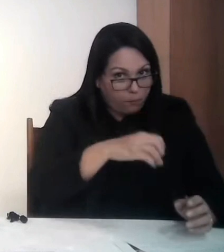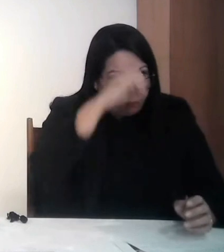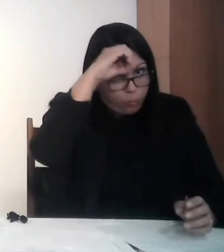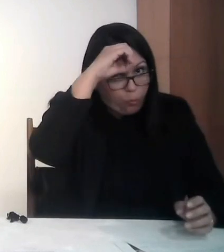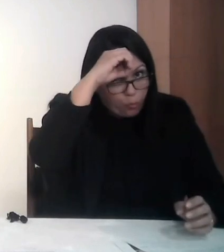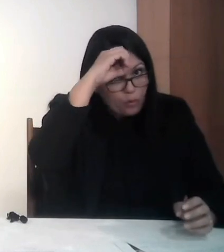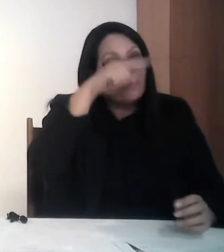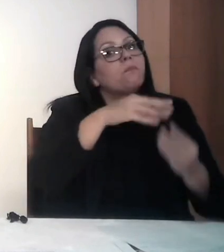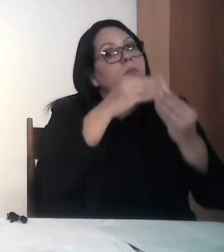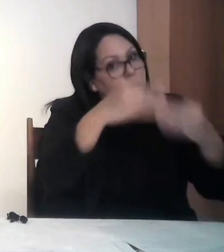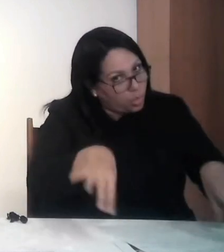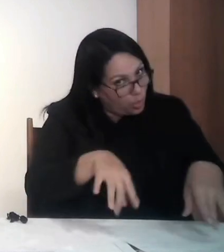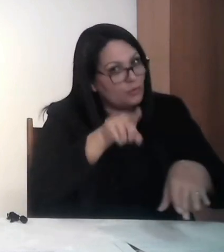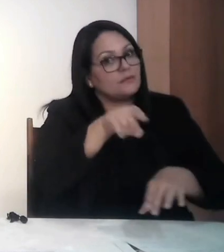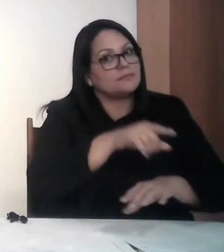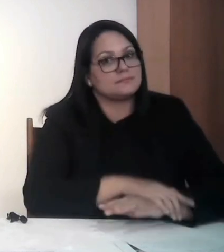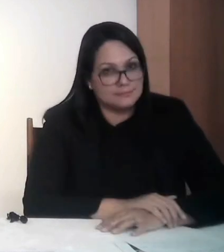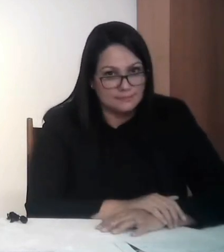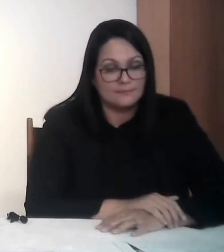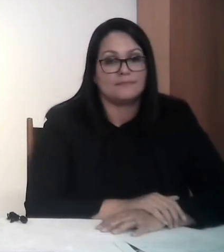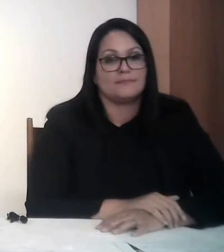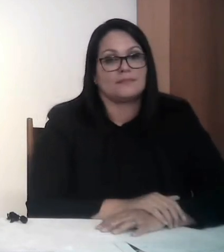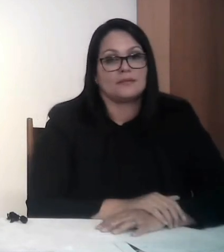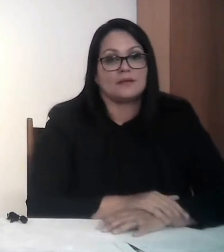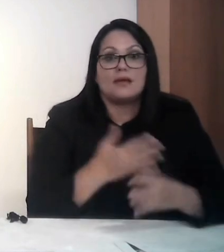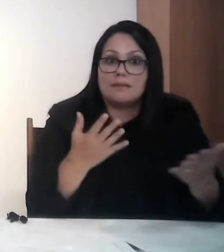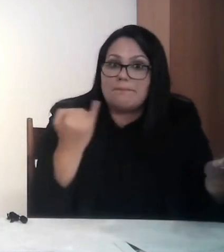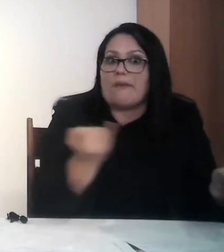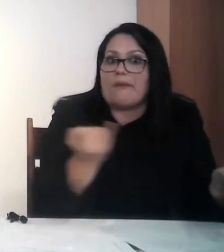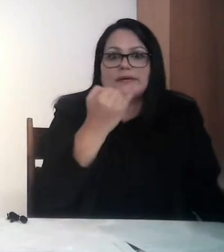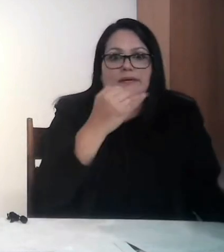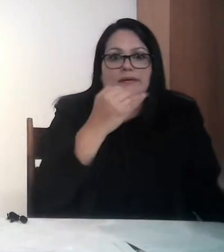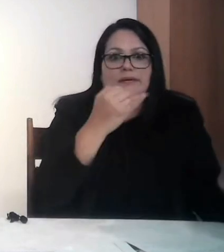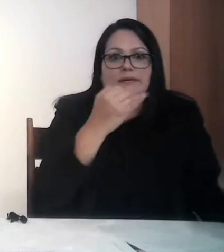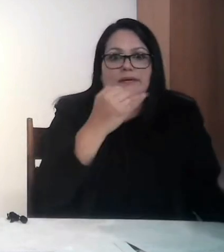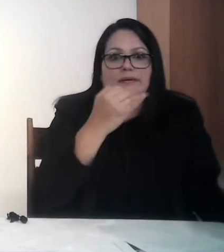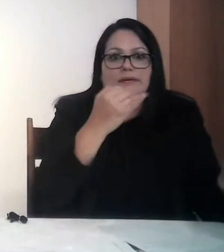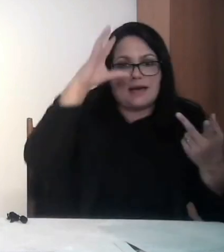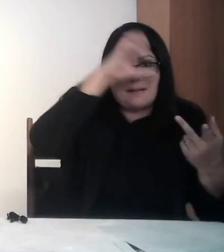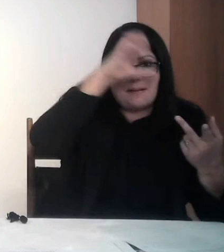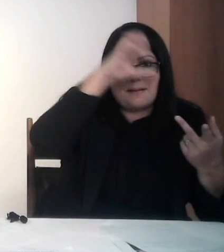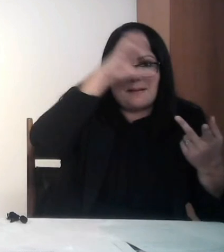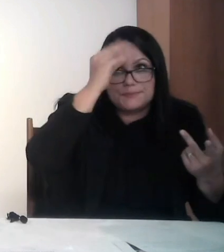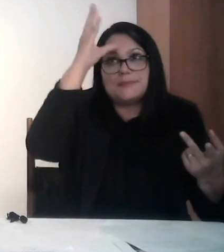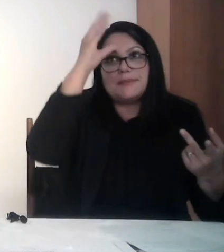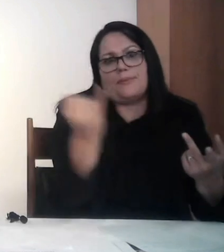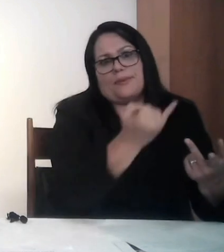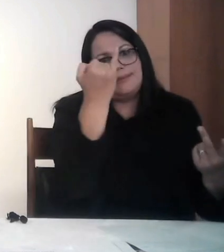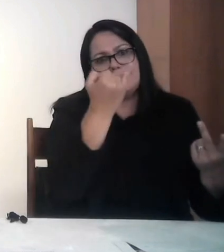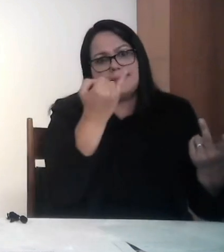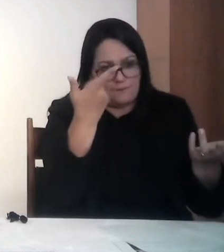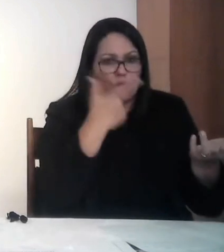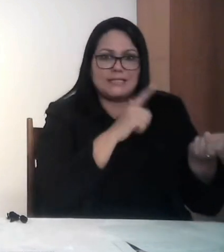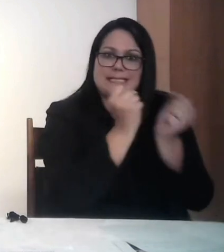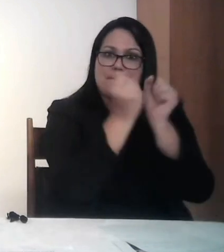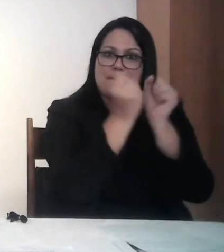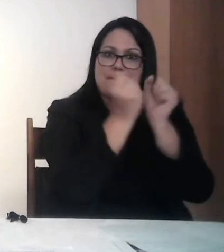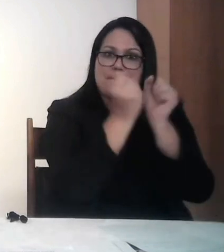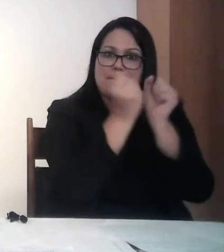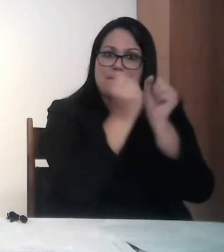o meu povo pereceu. O conhecimento é importante para nós. Quem vai libertar o povo, né,